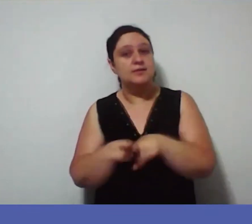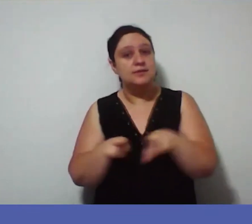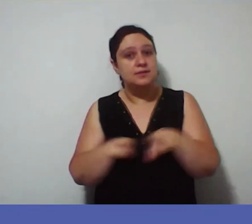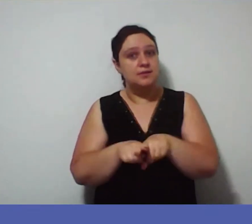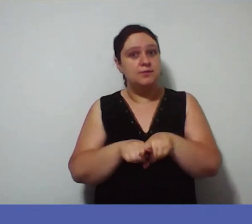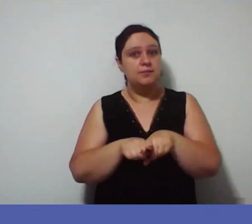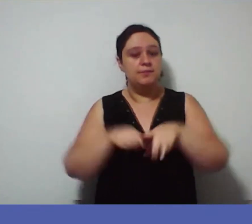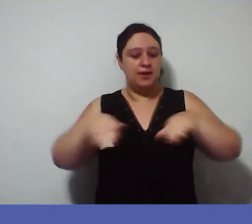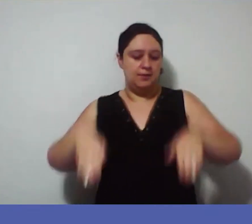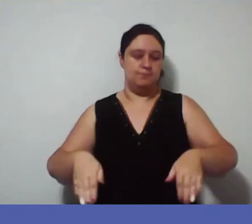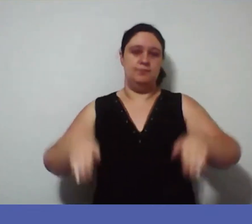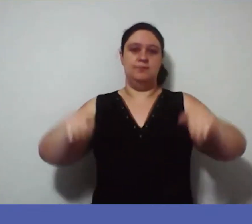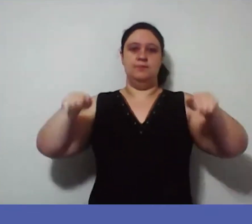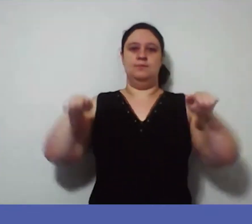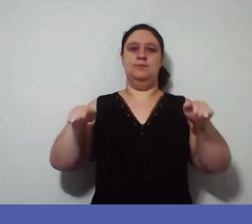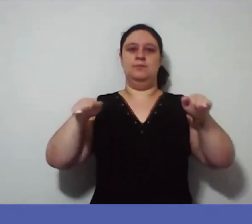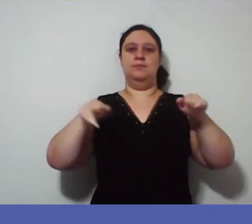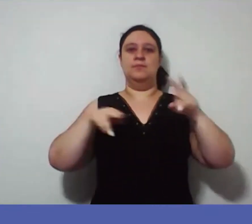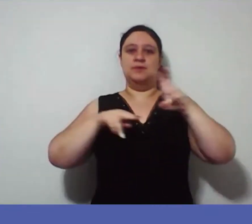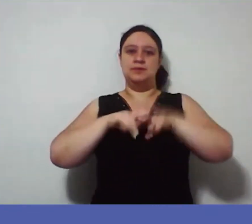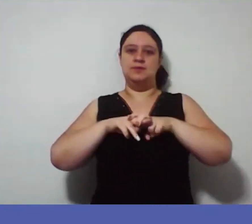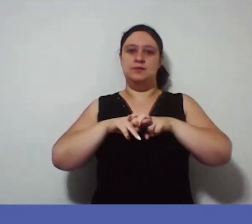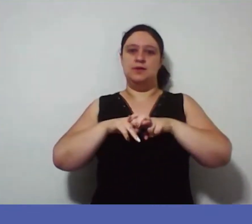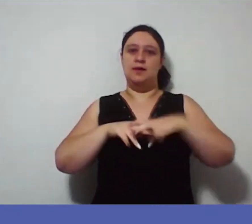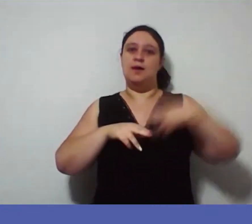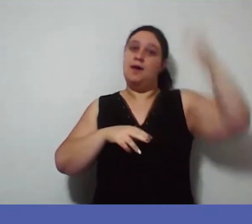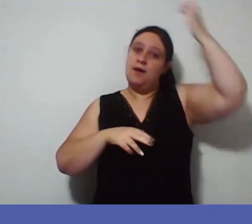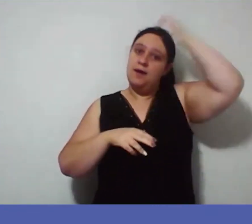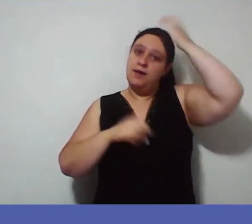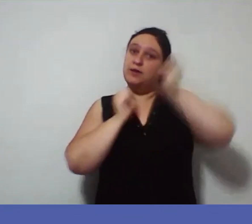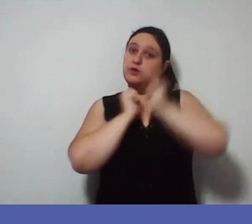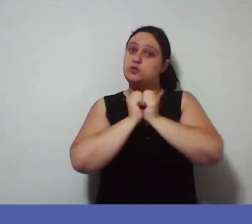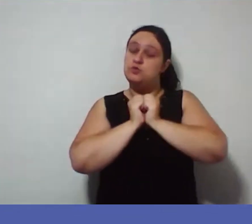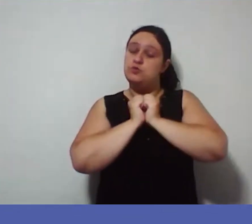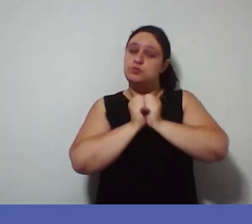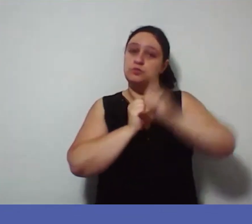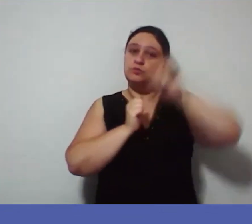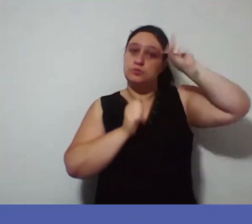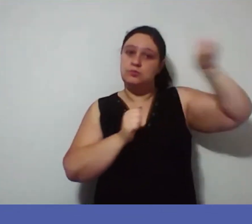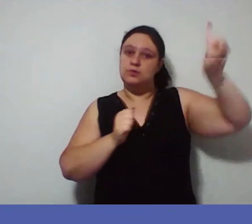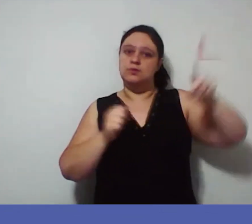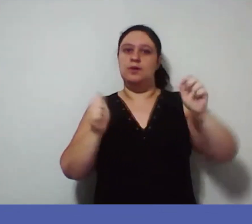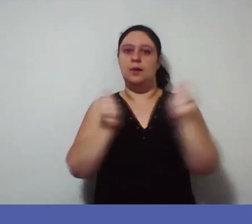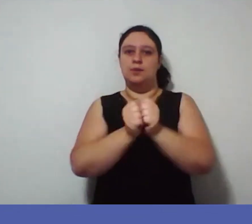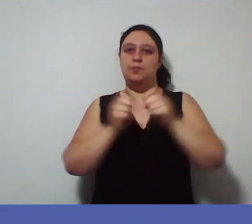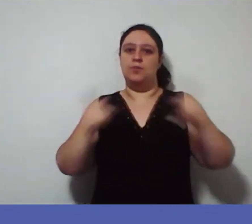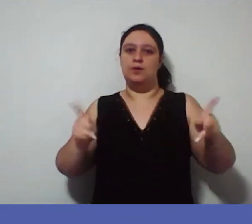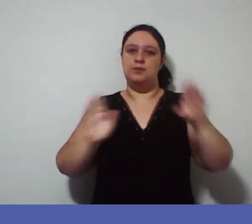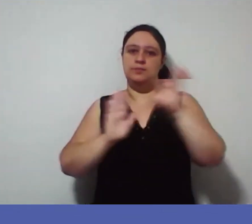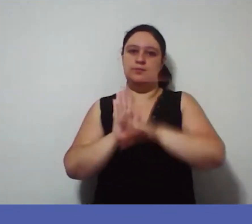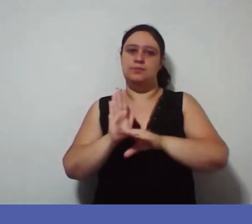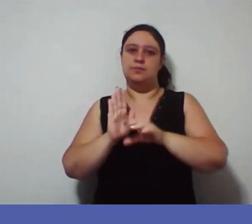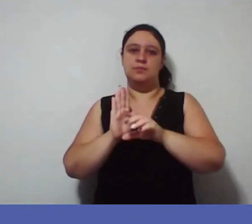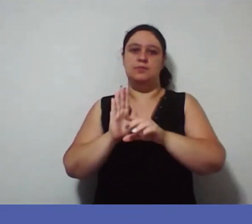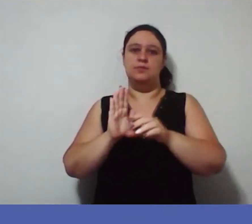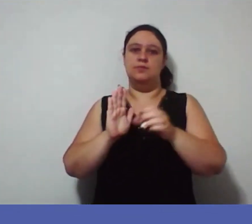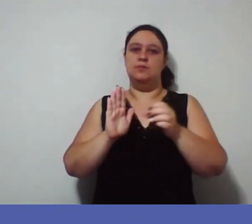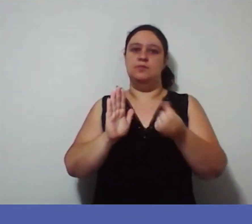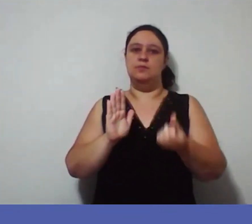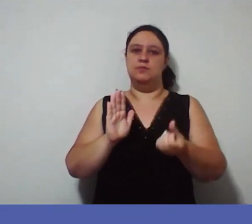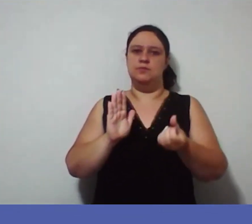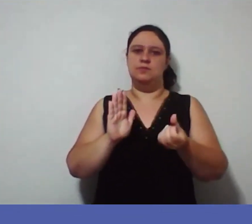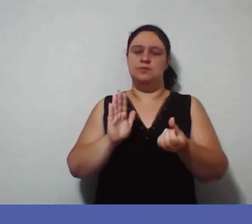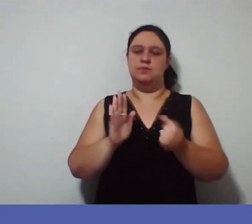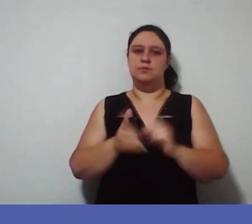trono para reinar. Apocalipse 20, versículo 6, como diz? Como